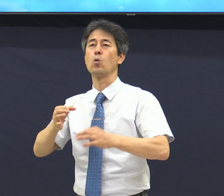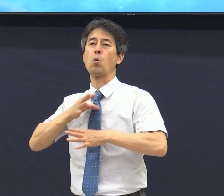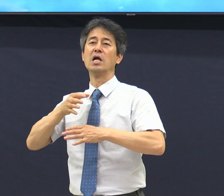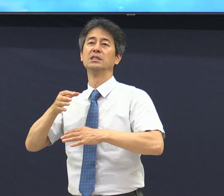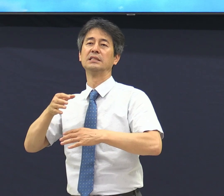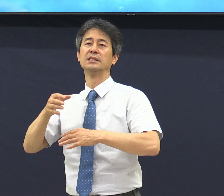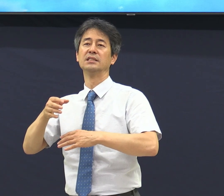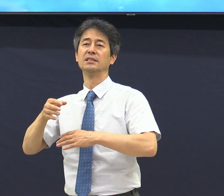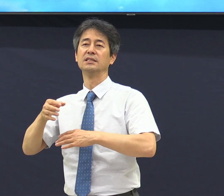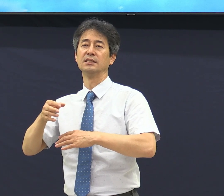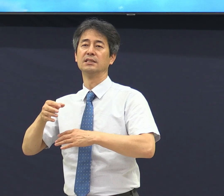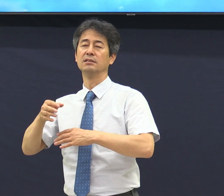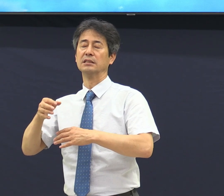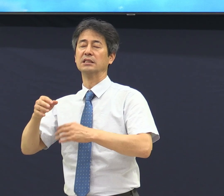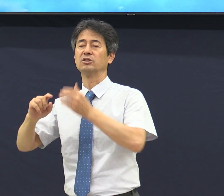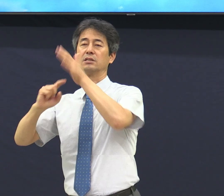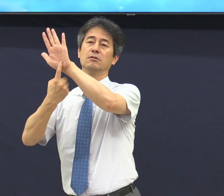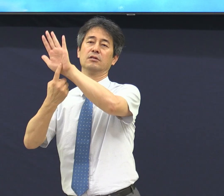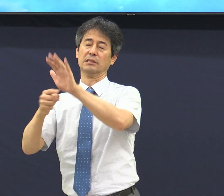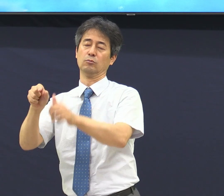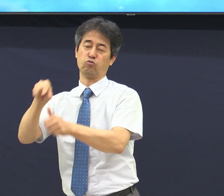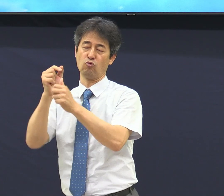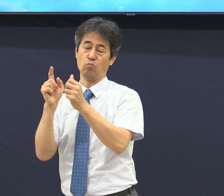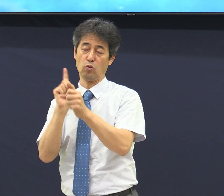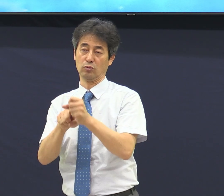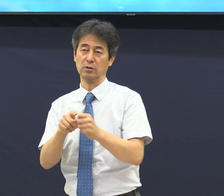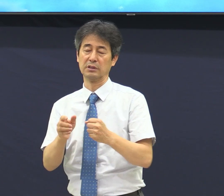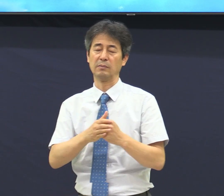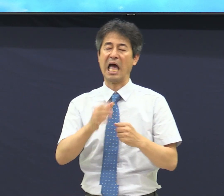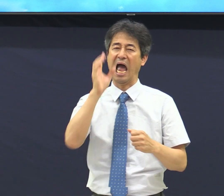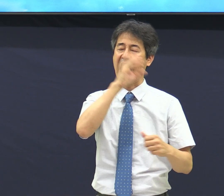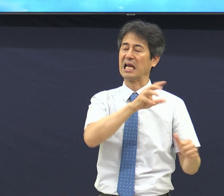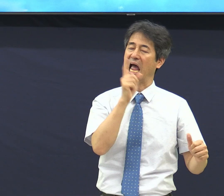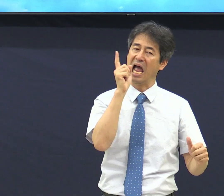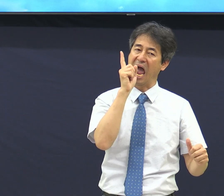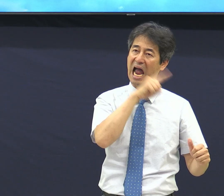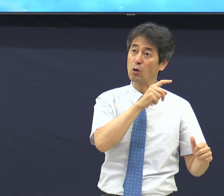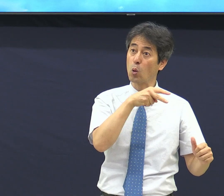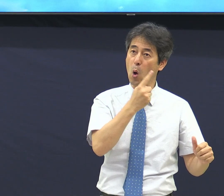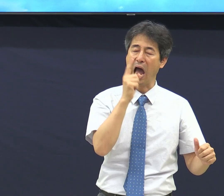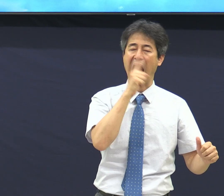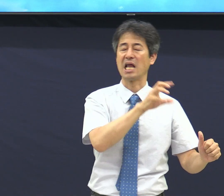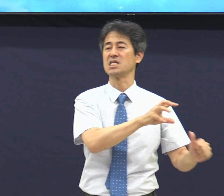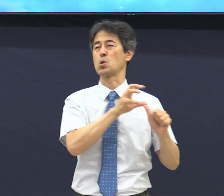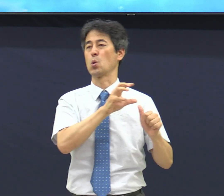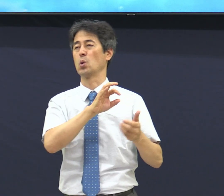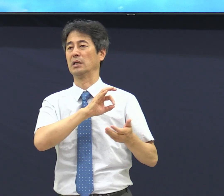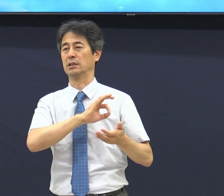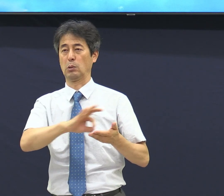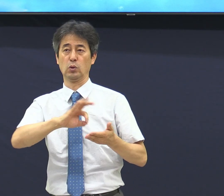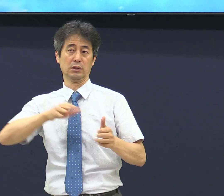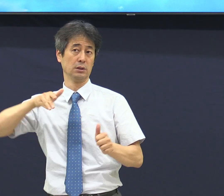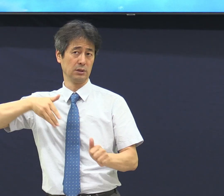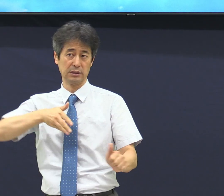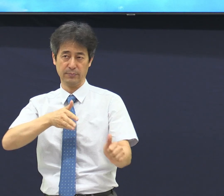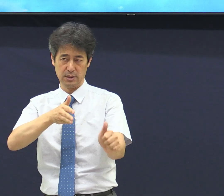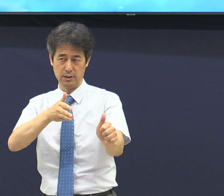우리에게 보여주신 하나님의 그 놀라우심을 우리가 보게 하시는 것이죠. 악도